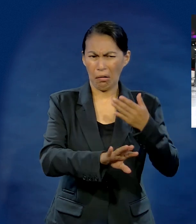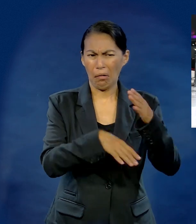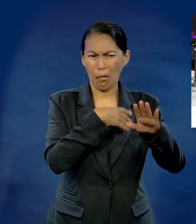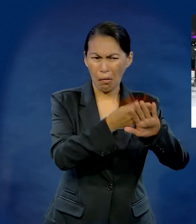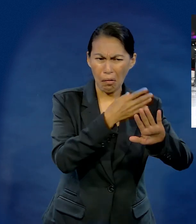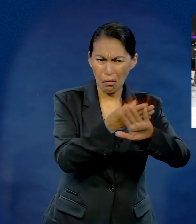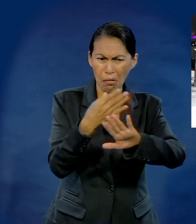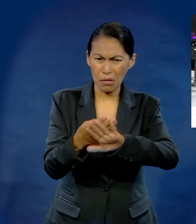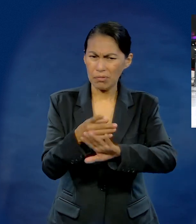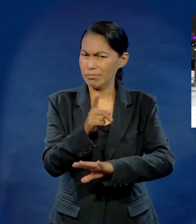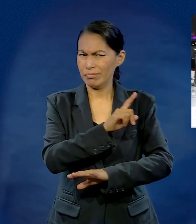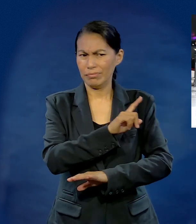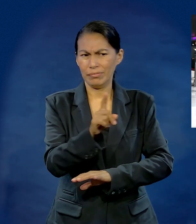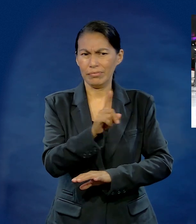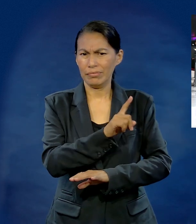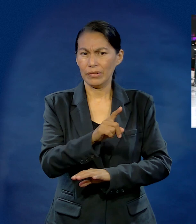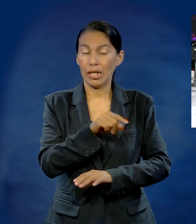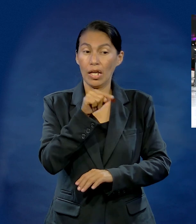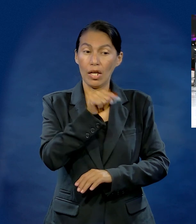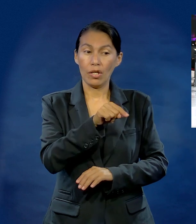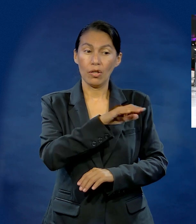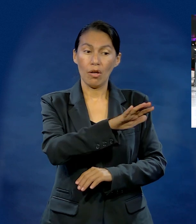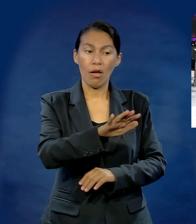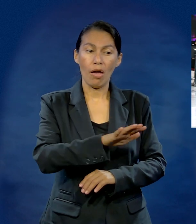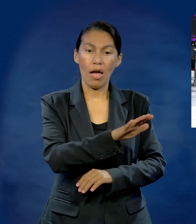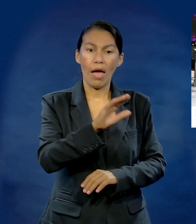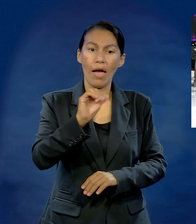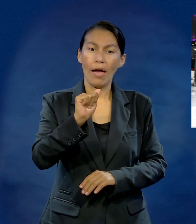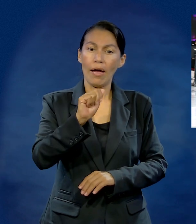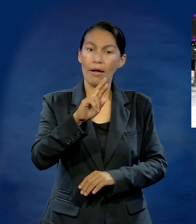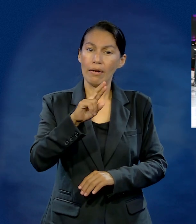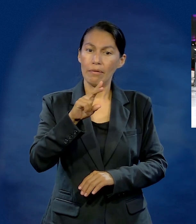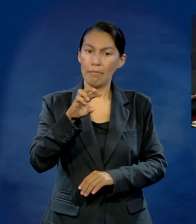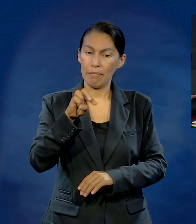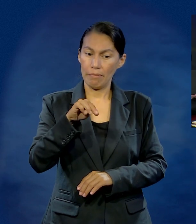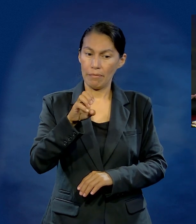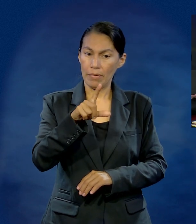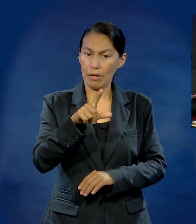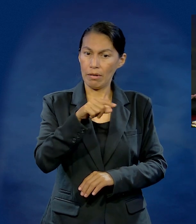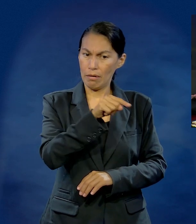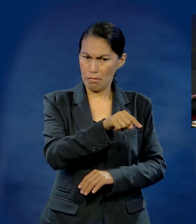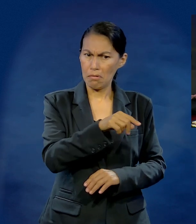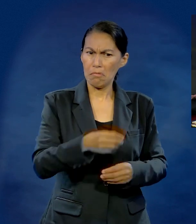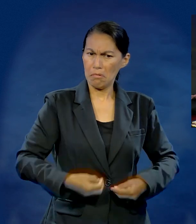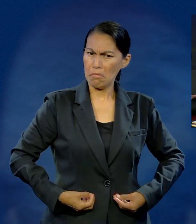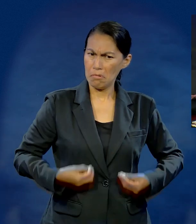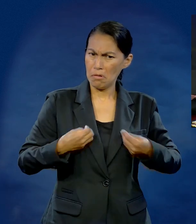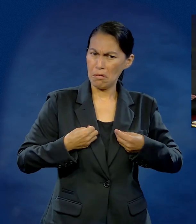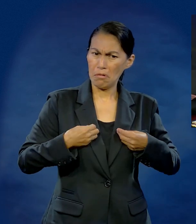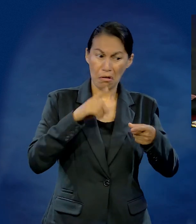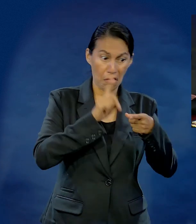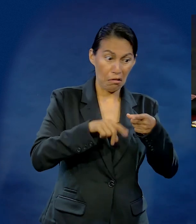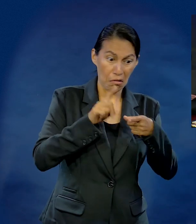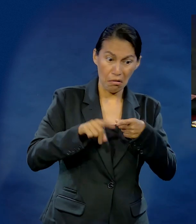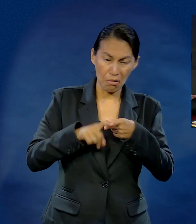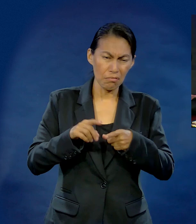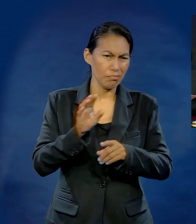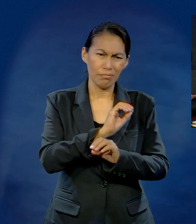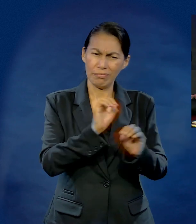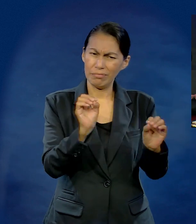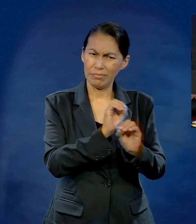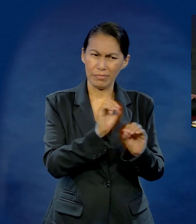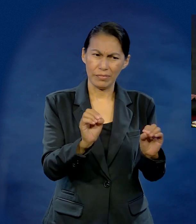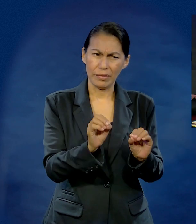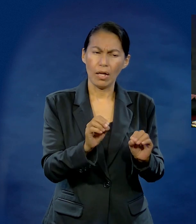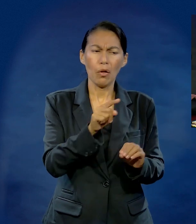a todo lo que te pertenece. Acabo de escuchar que estás esquilando tus ovejas y como has de saber, cuando tus pastores